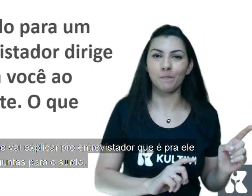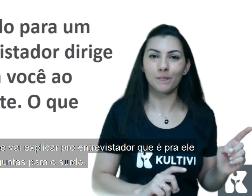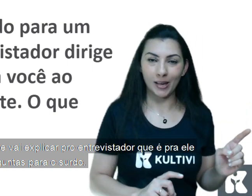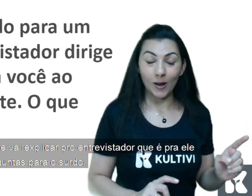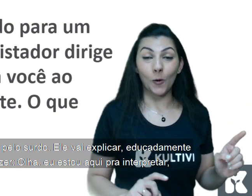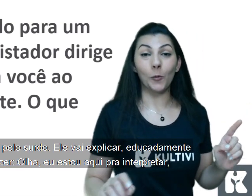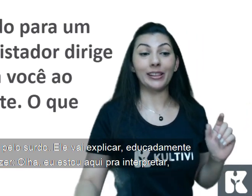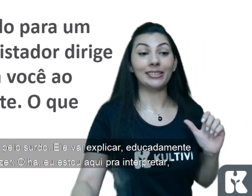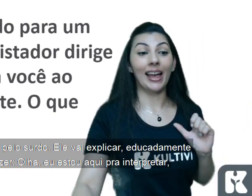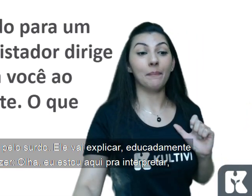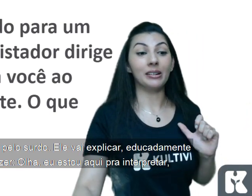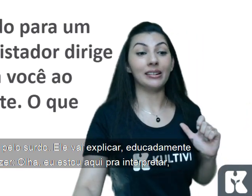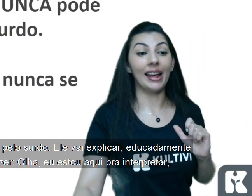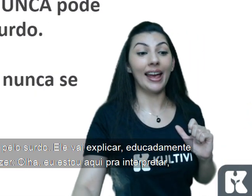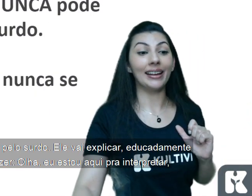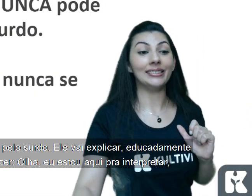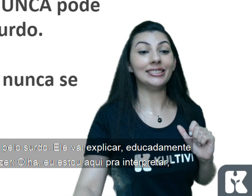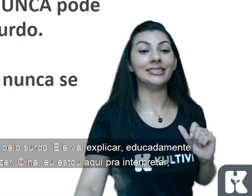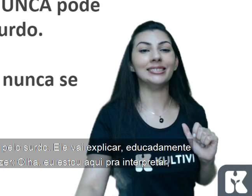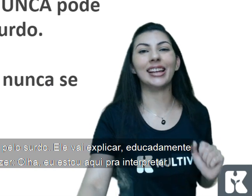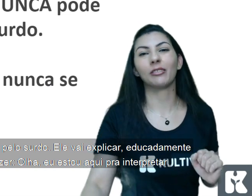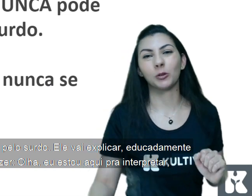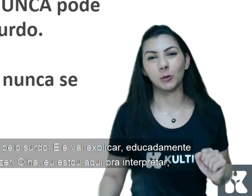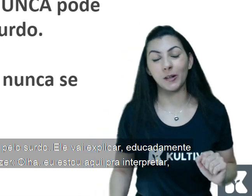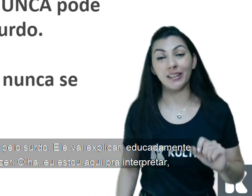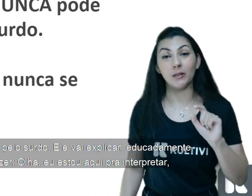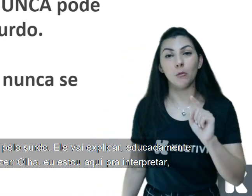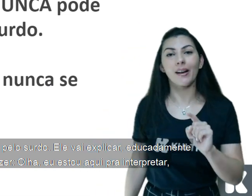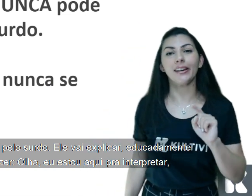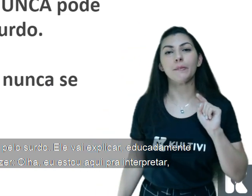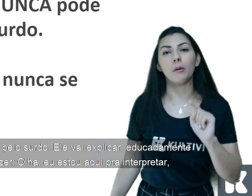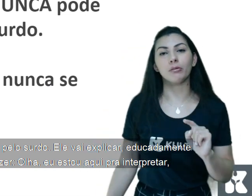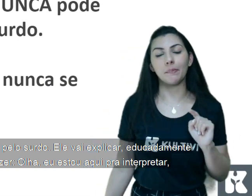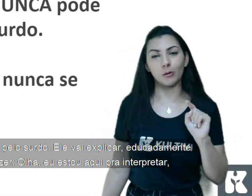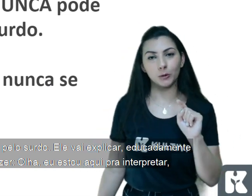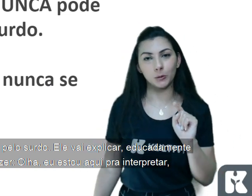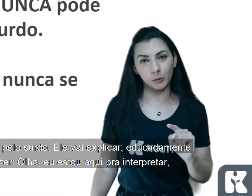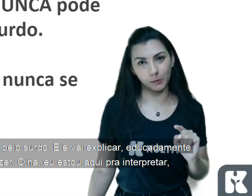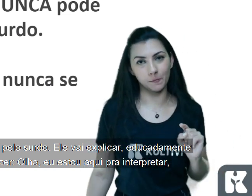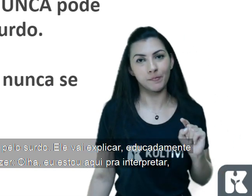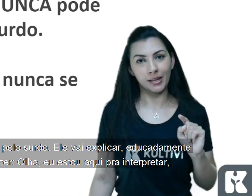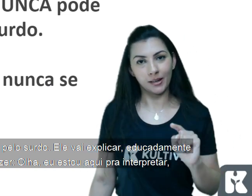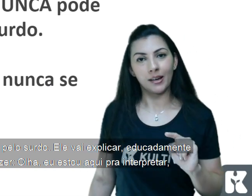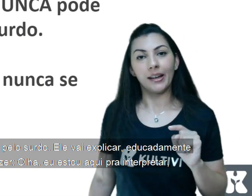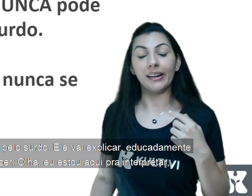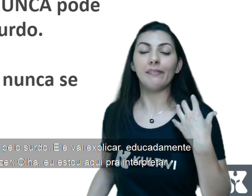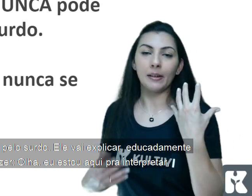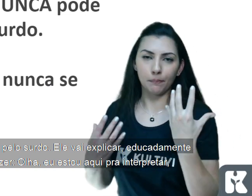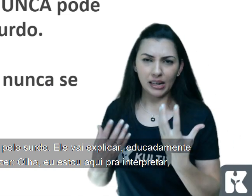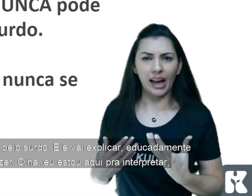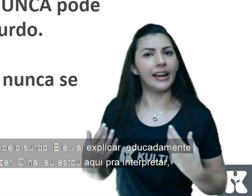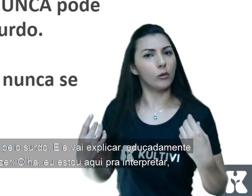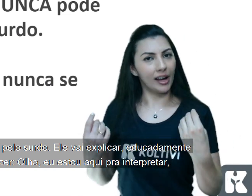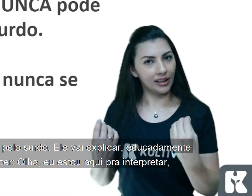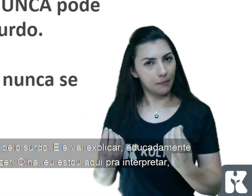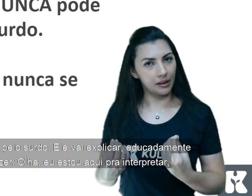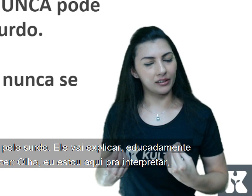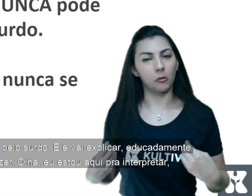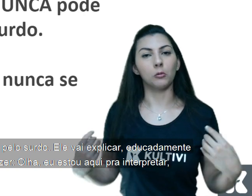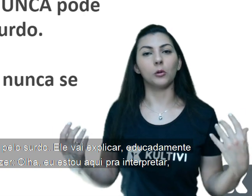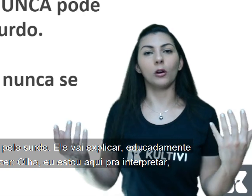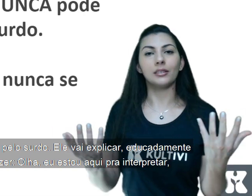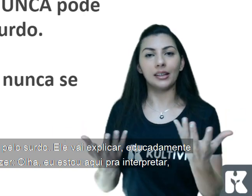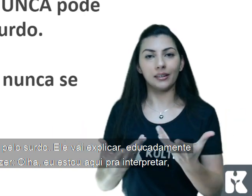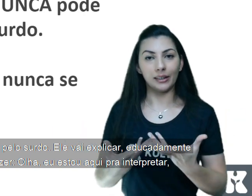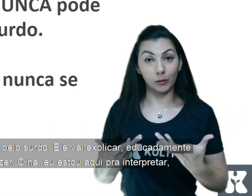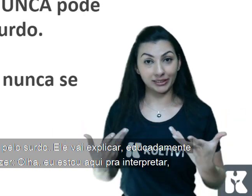surdo. O intérprete é isento, ele nunca responde pelo surdo. Ele vai explicar educadamente,